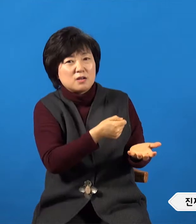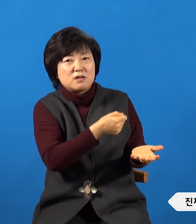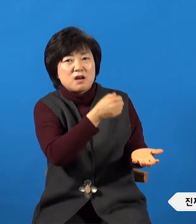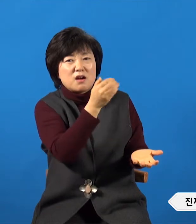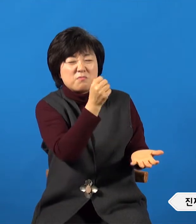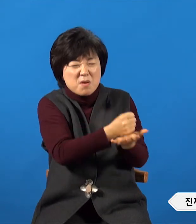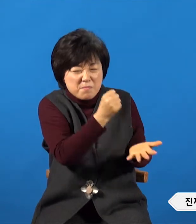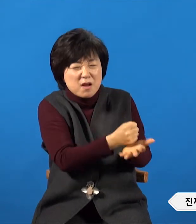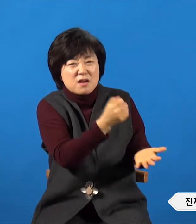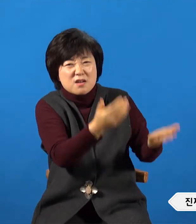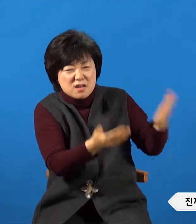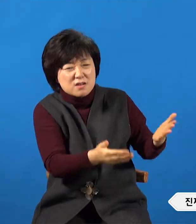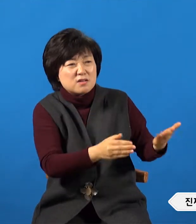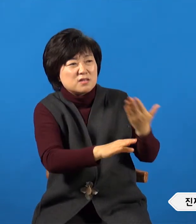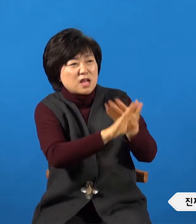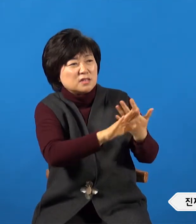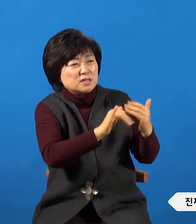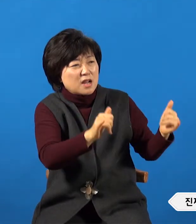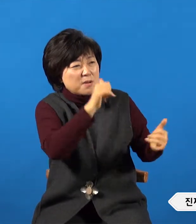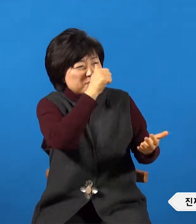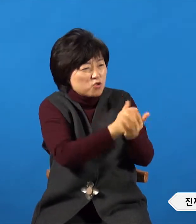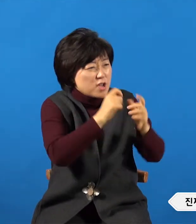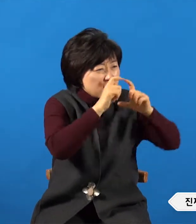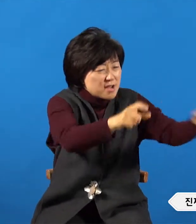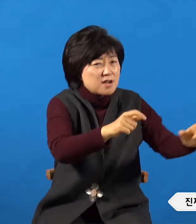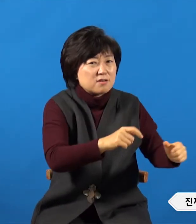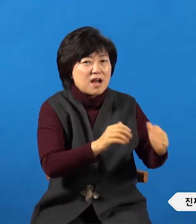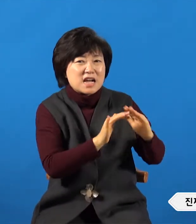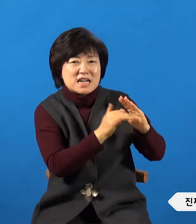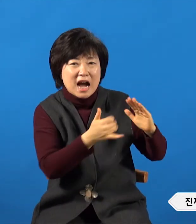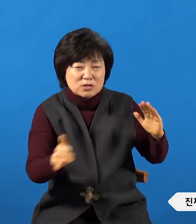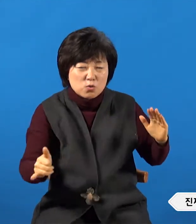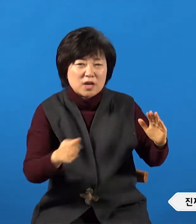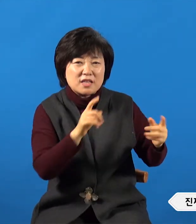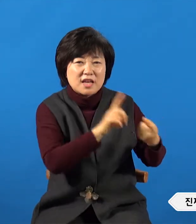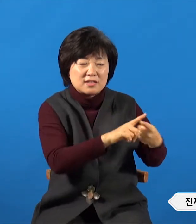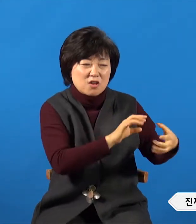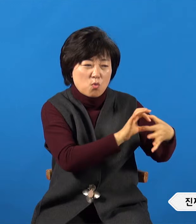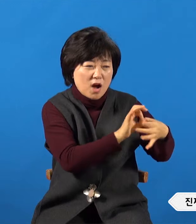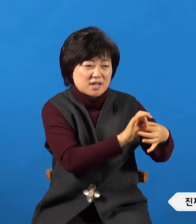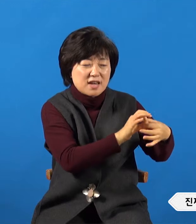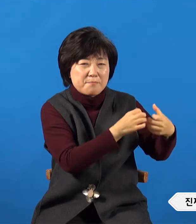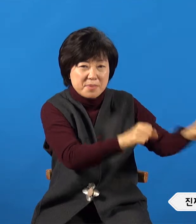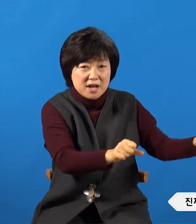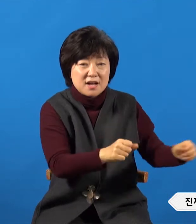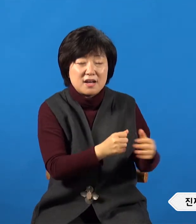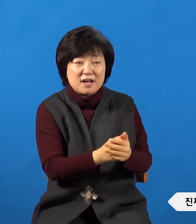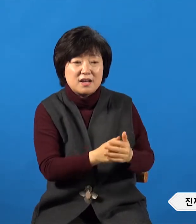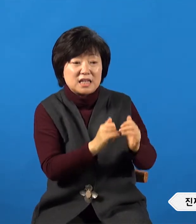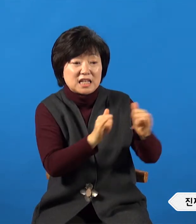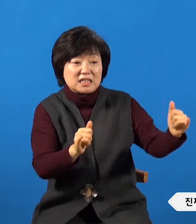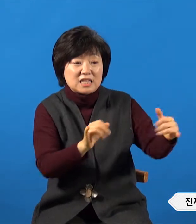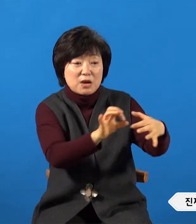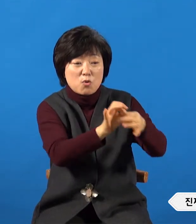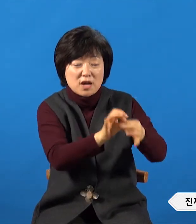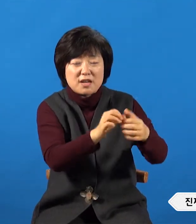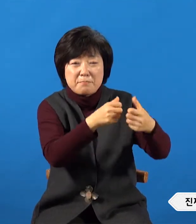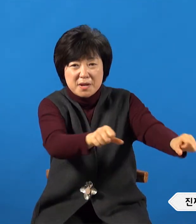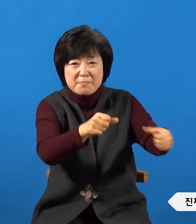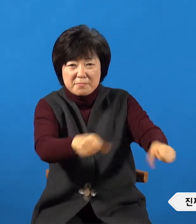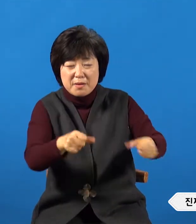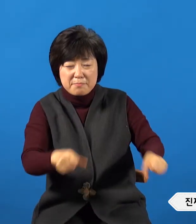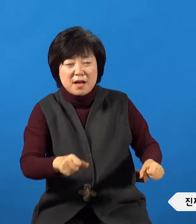하나님 사랑한다고 하면서 정작 이웃을, 정작 가족을, 정작 인간관계 가운데 원만하지